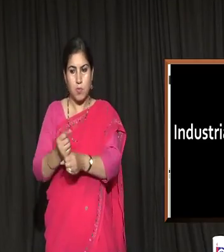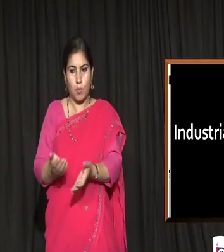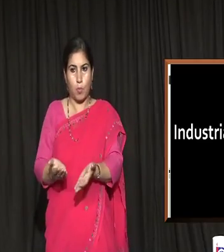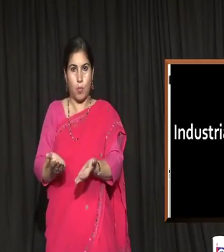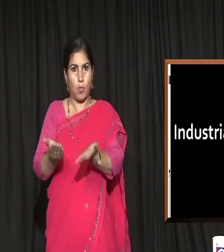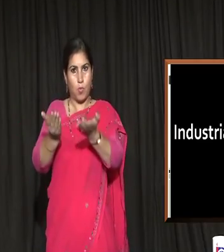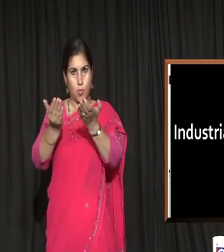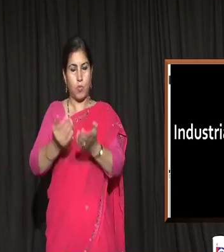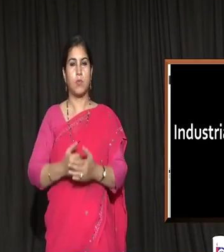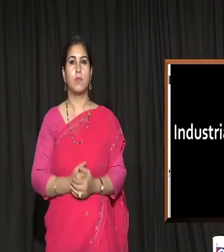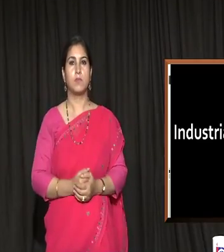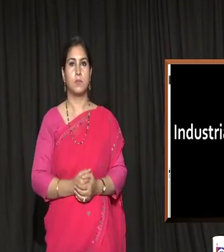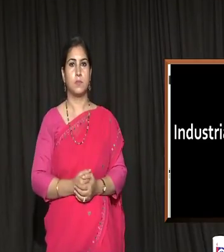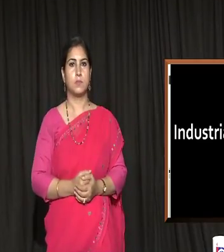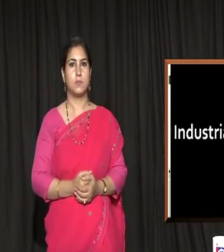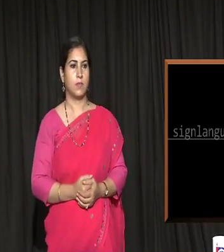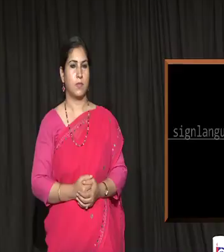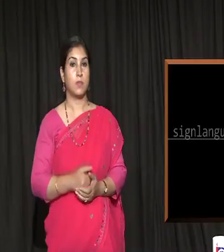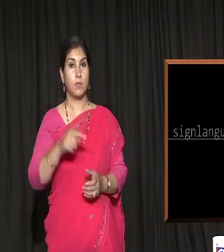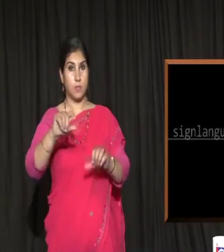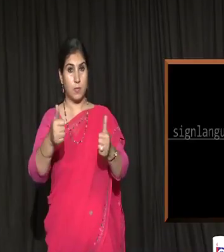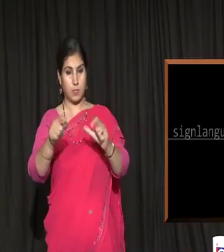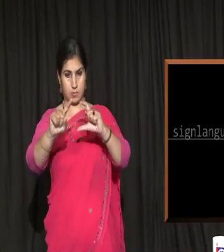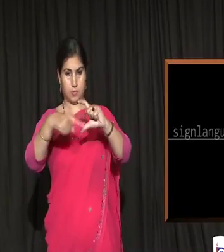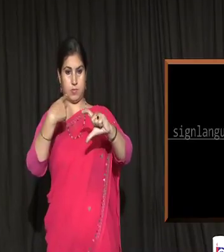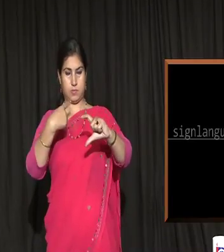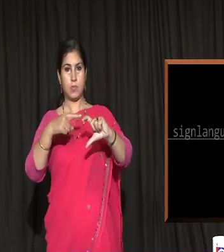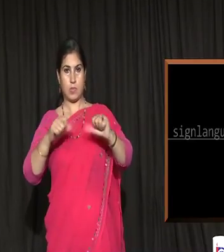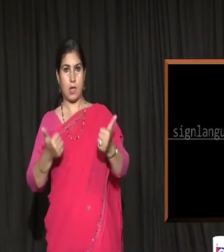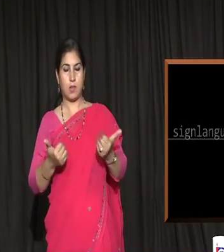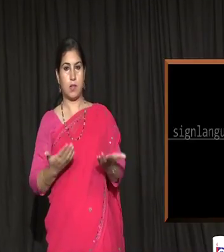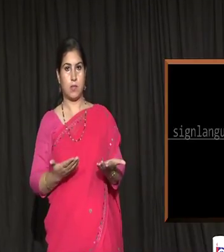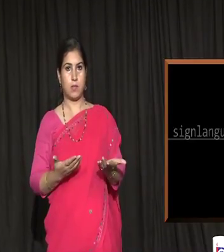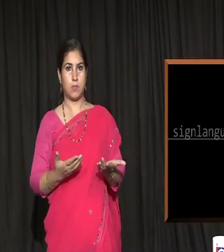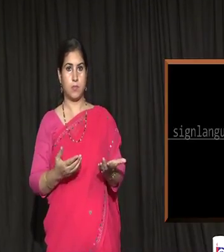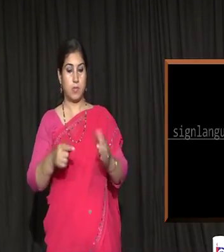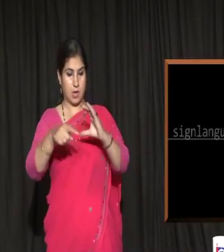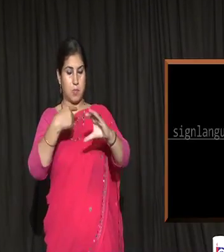औद्योगिक क्रांति. You can send your feedback at the email ID